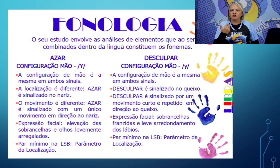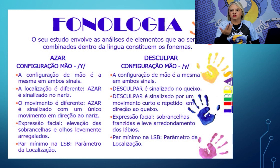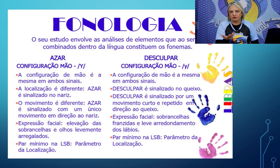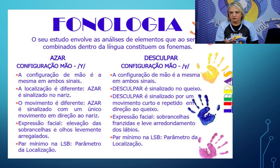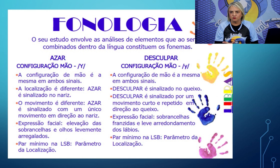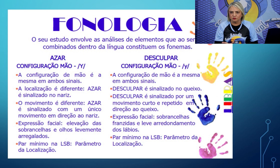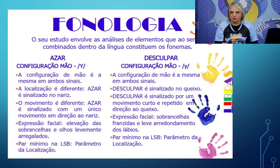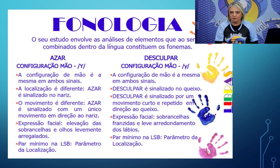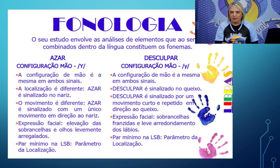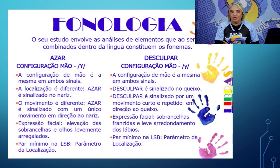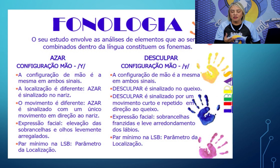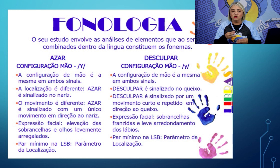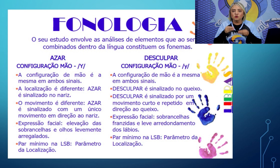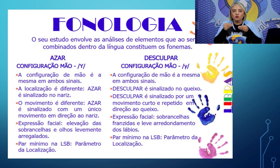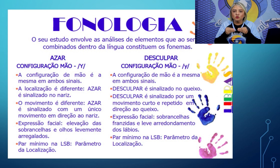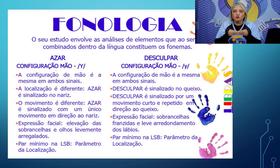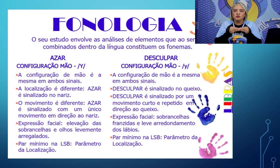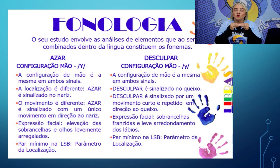que é futuro. Isso tudo são